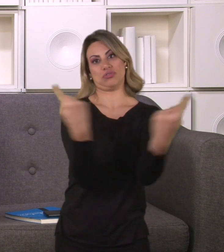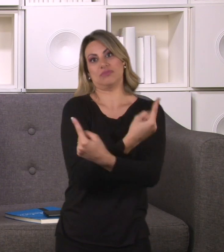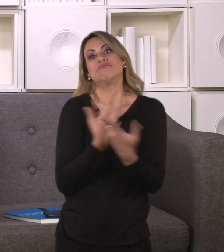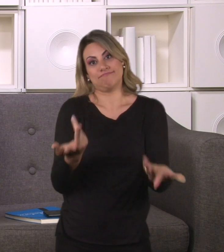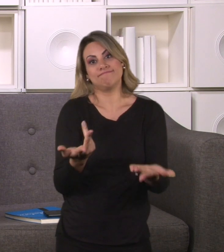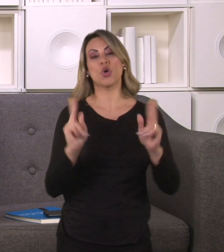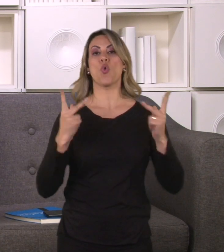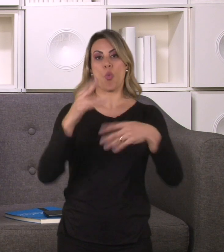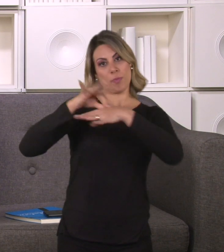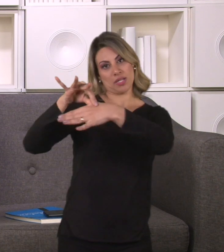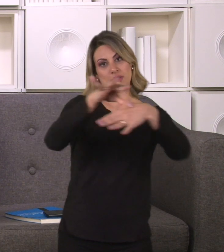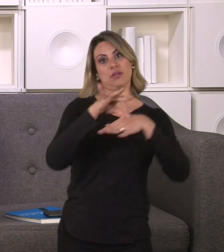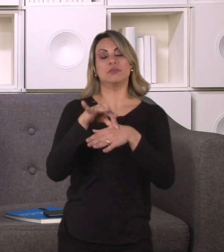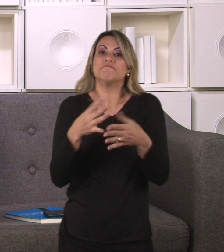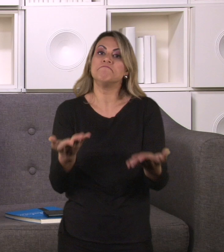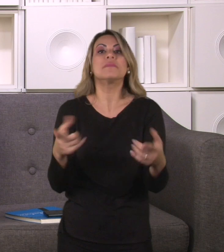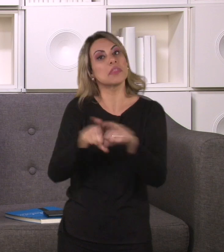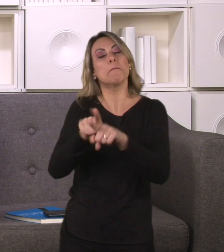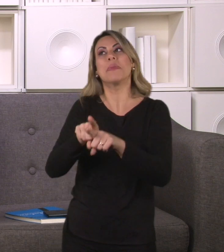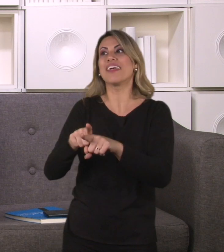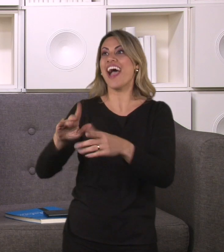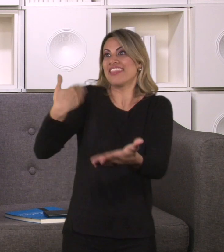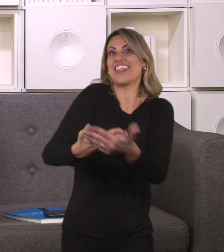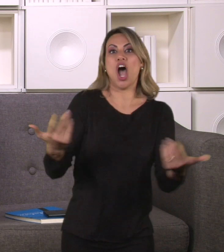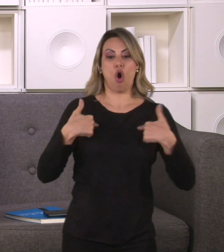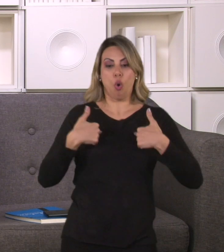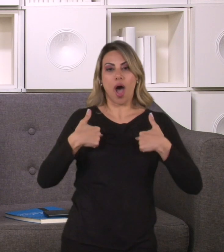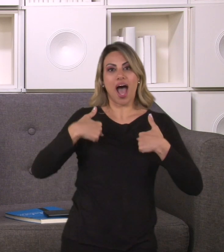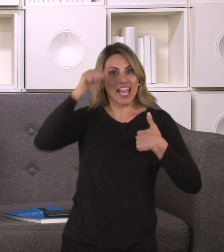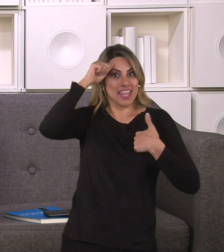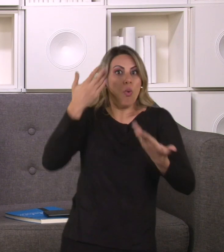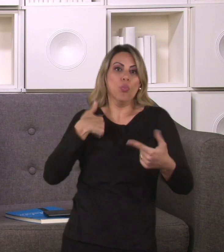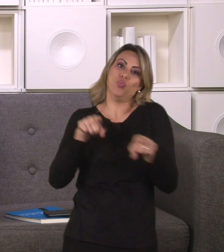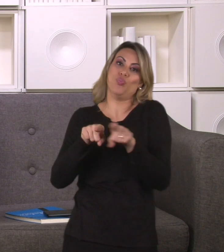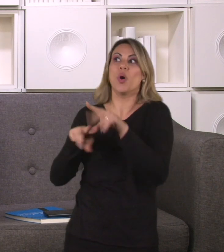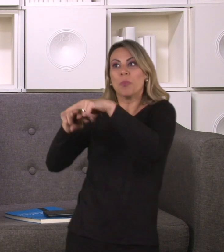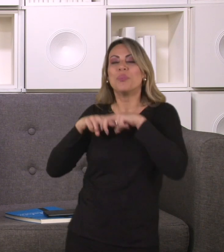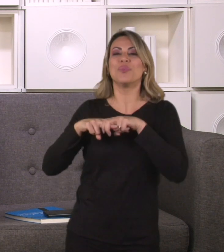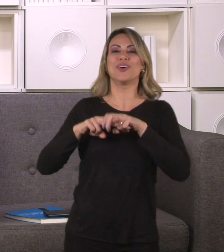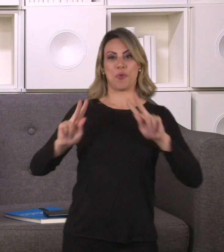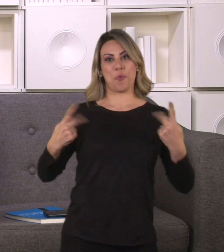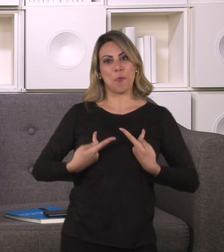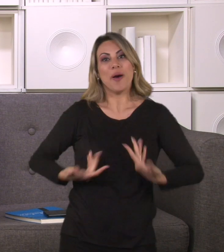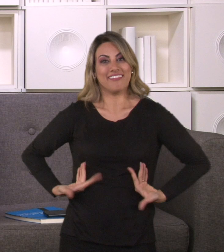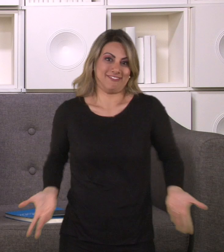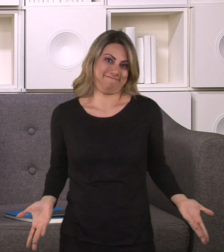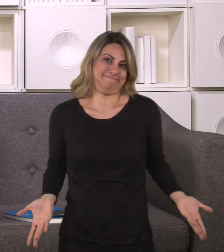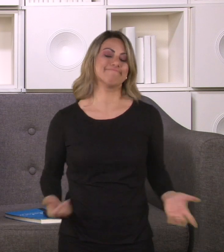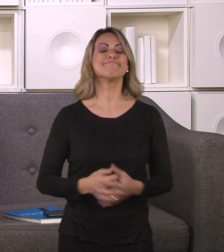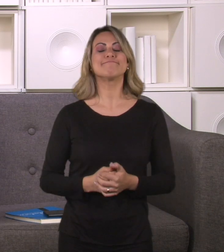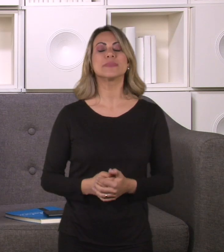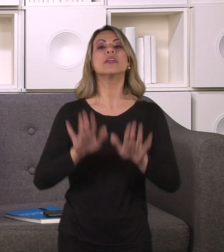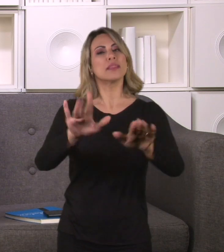hoje. Mas, da mesma forma, nós estamos em Jesus e Jesus está em nós. Quando Jesus está sendo tentado,